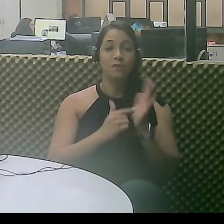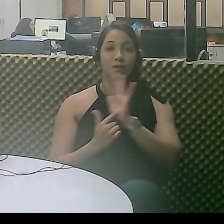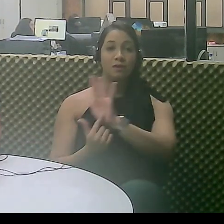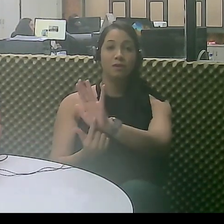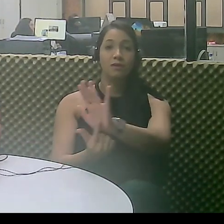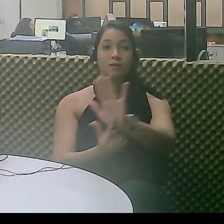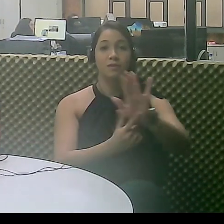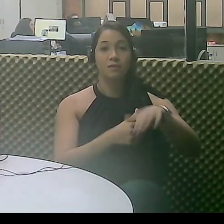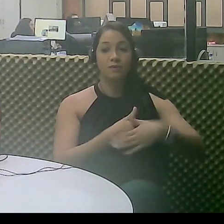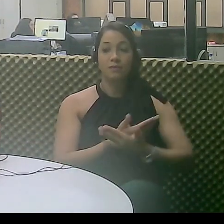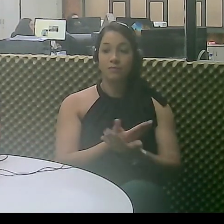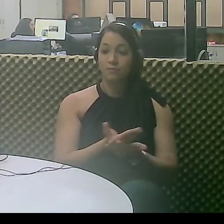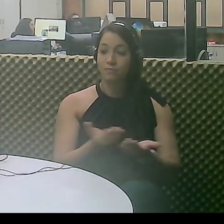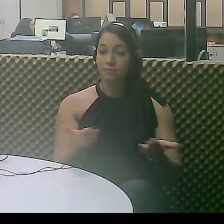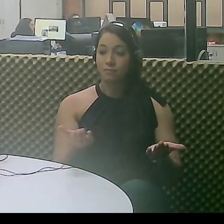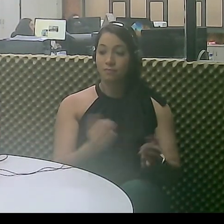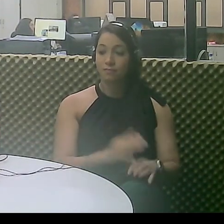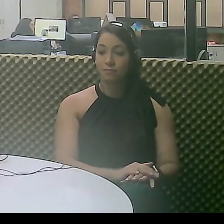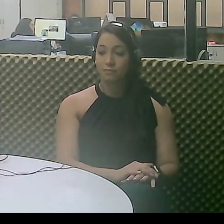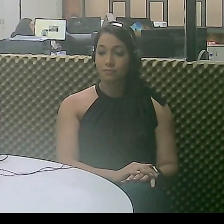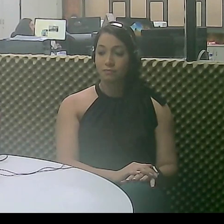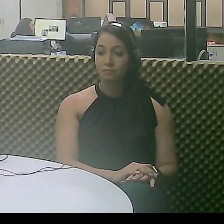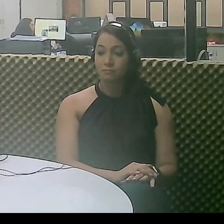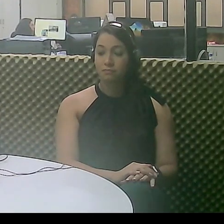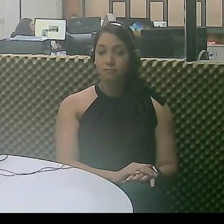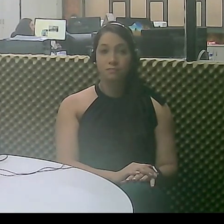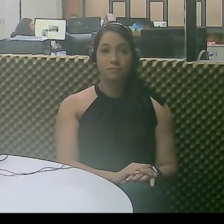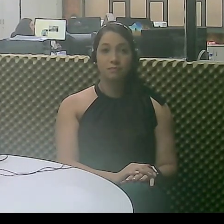Uberlândia no ar pra você.